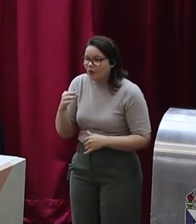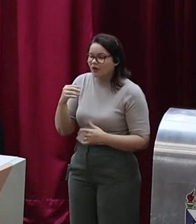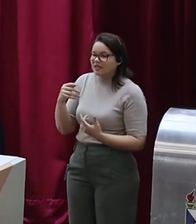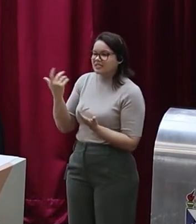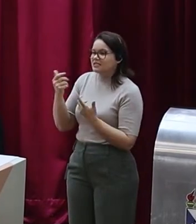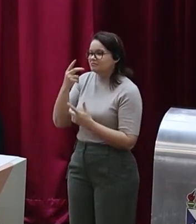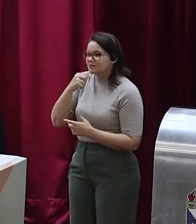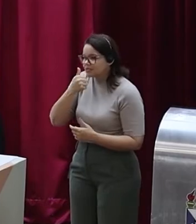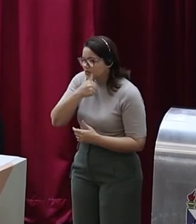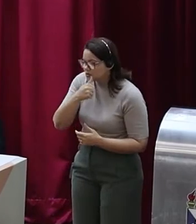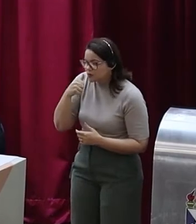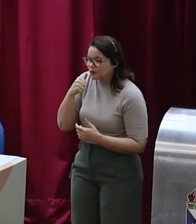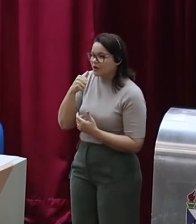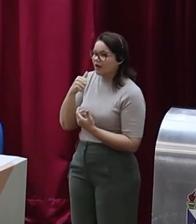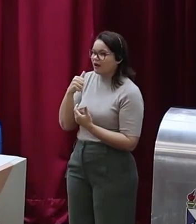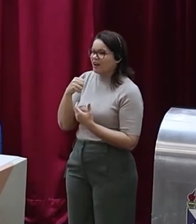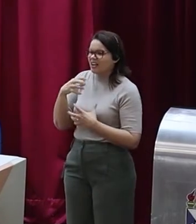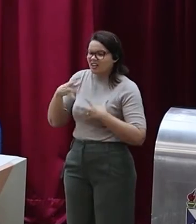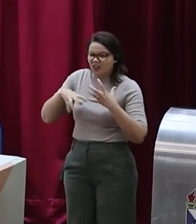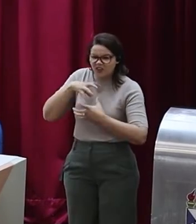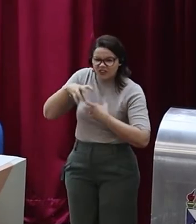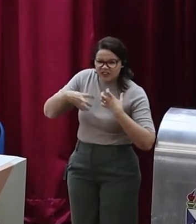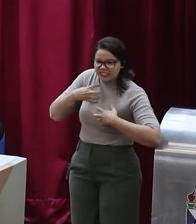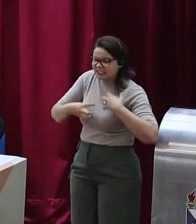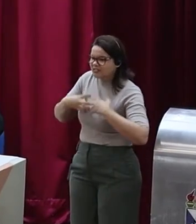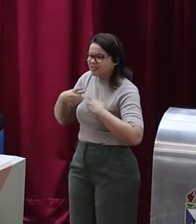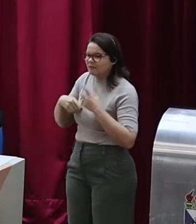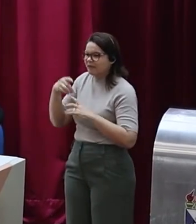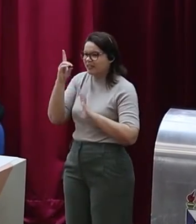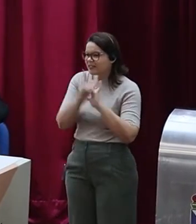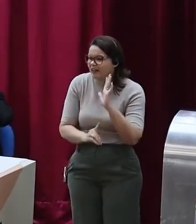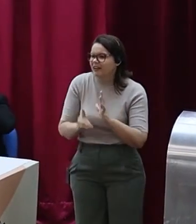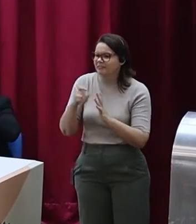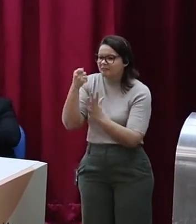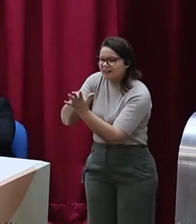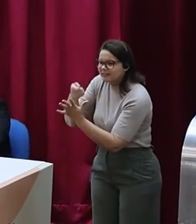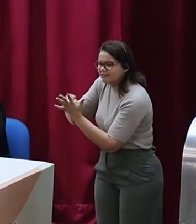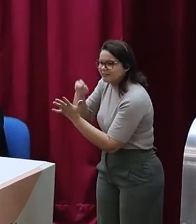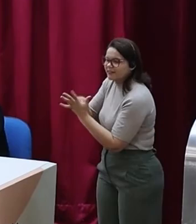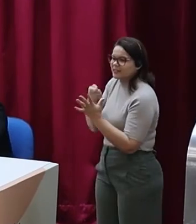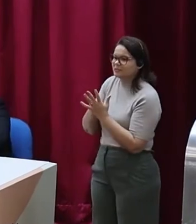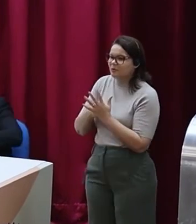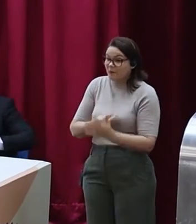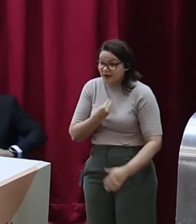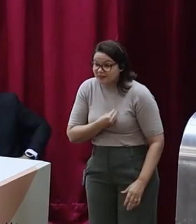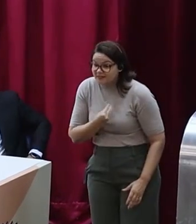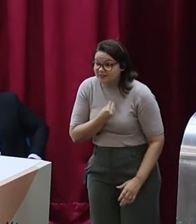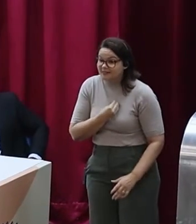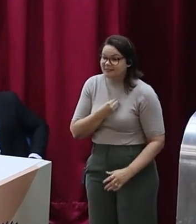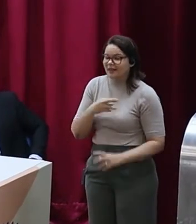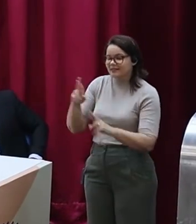também lutas, né? Assimetrias, transgressão, direitos, ativismo, presença ou presentificação